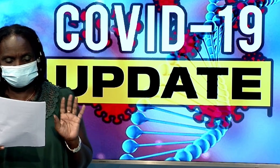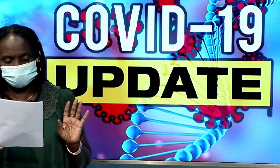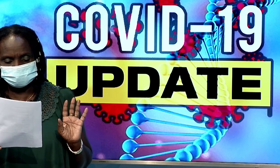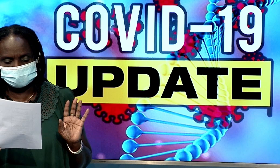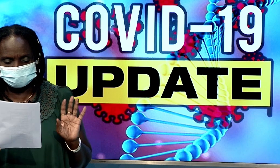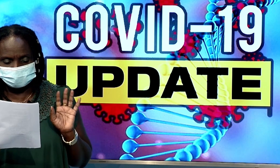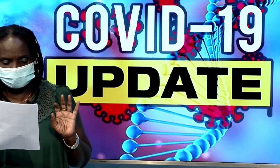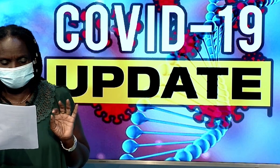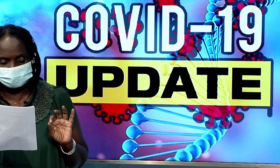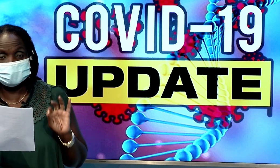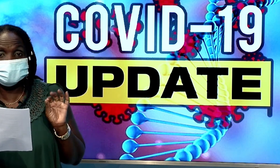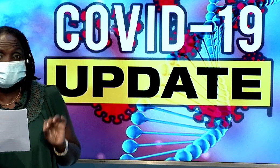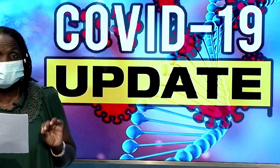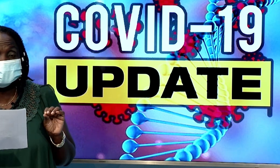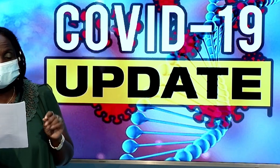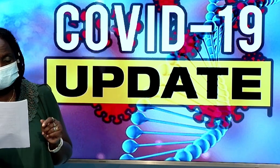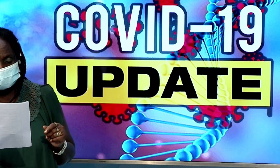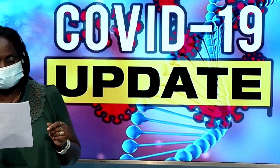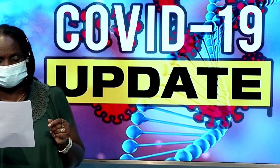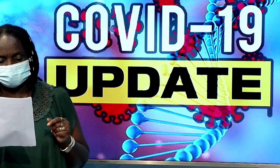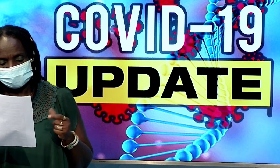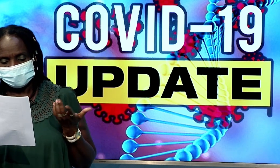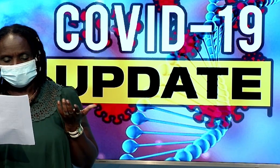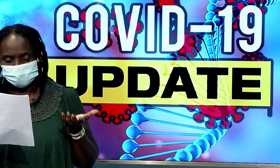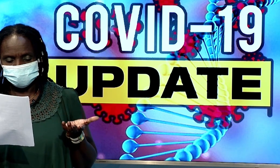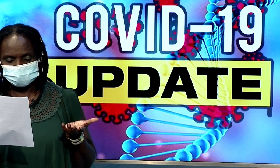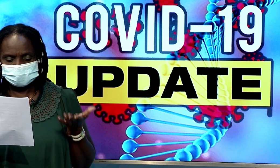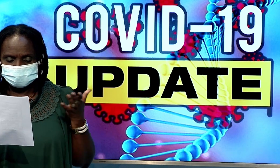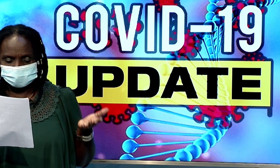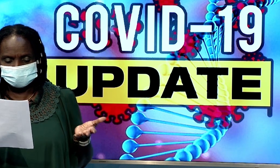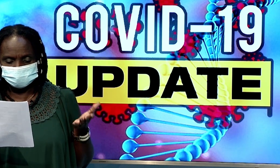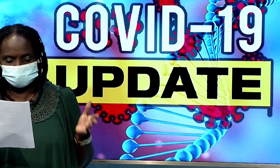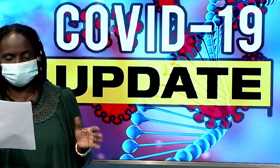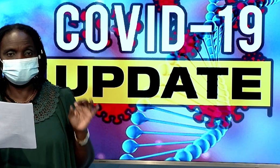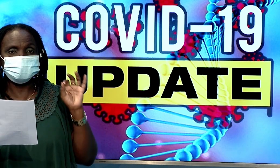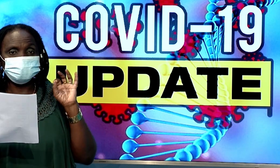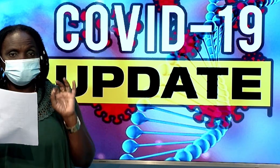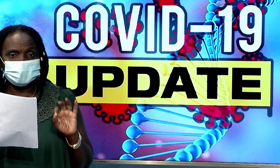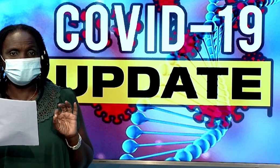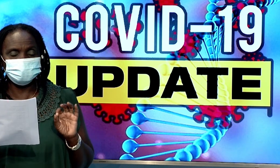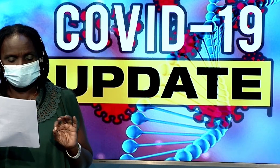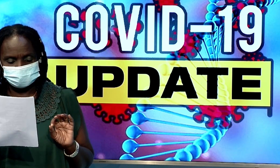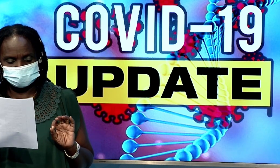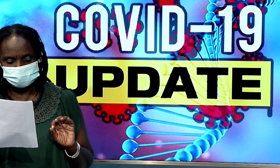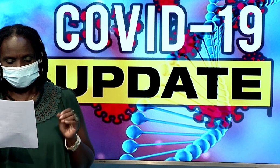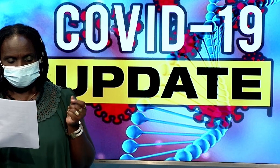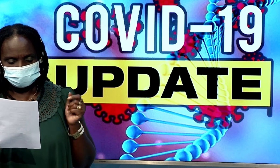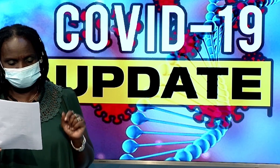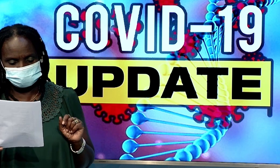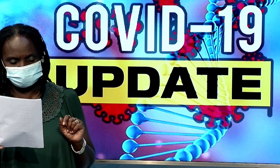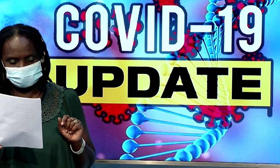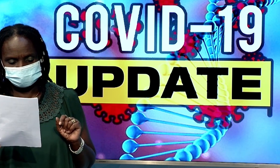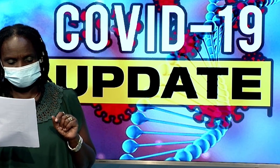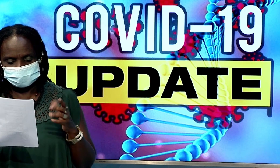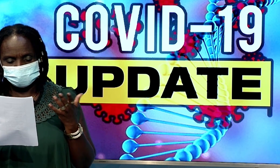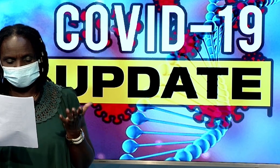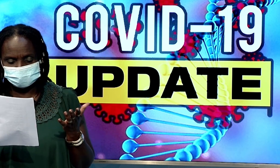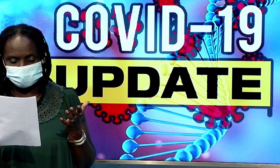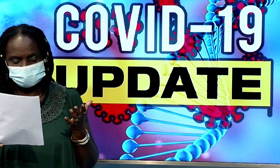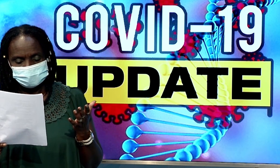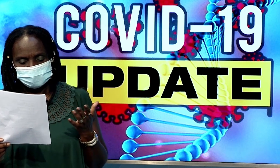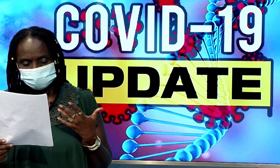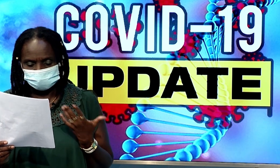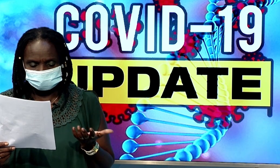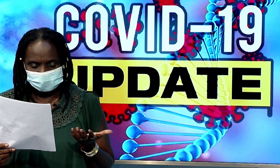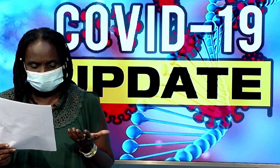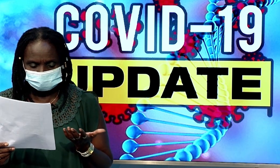met uitzondering van leden van de essentiële diensten moet iedereen gedurende 2 weken thuis blijven. En